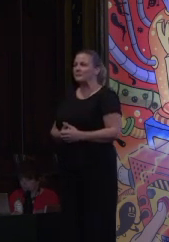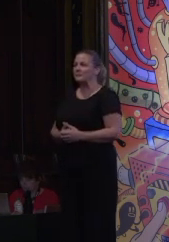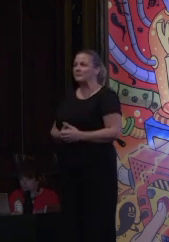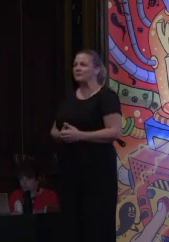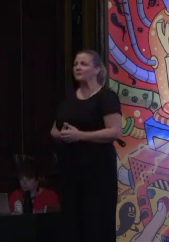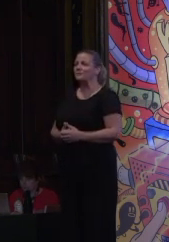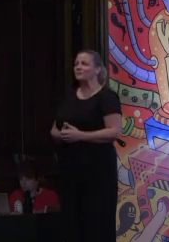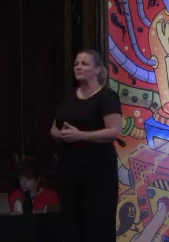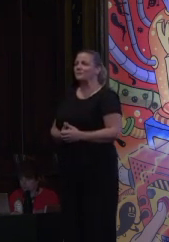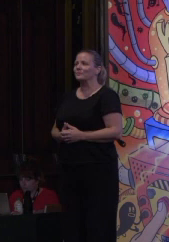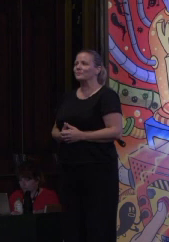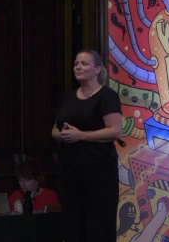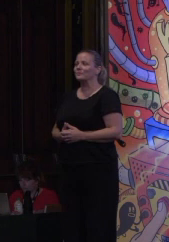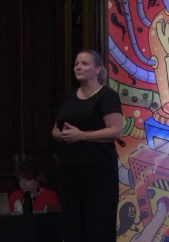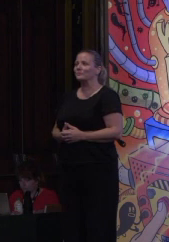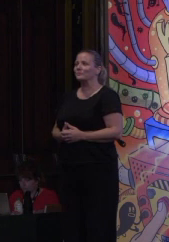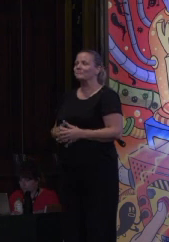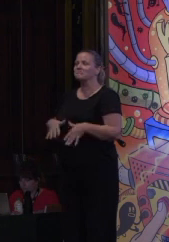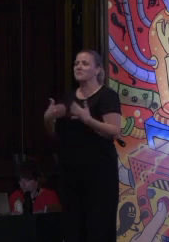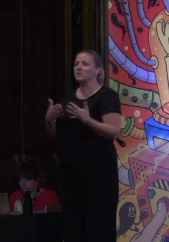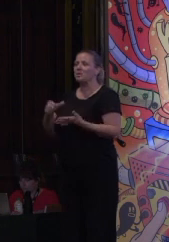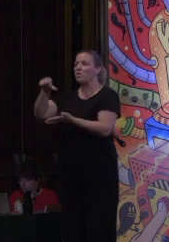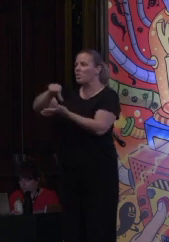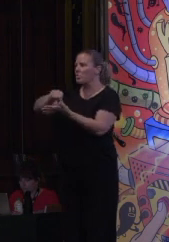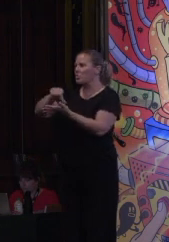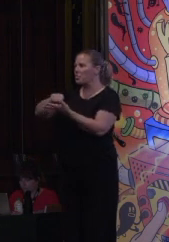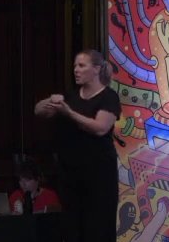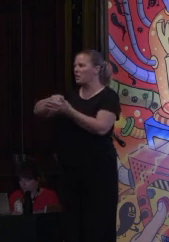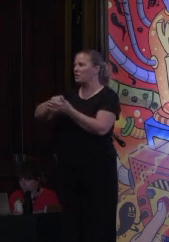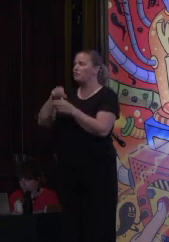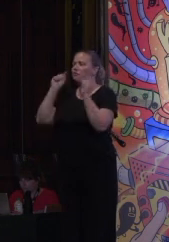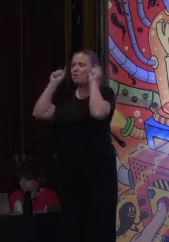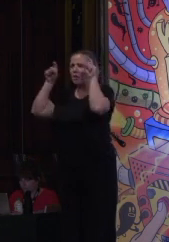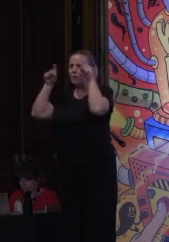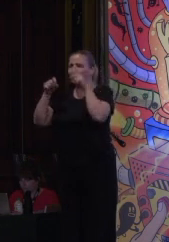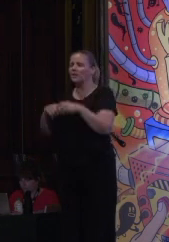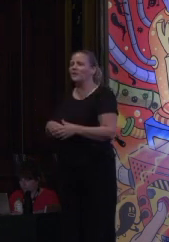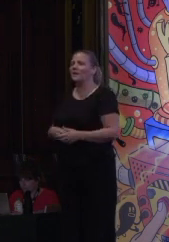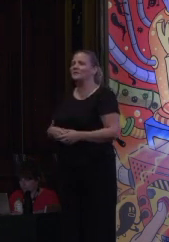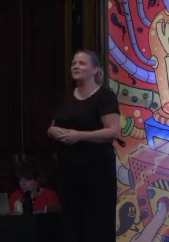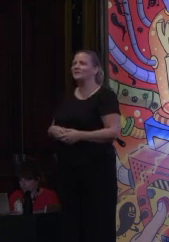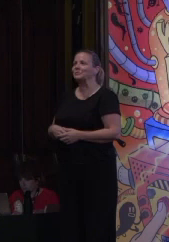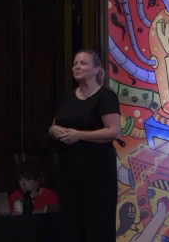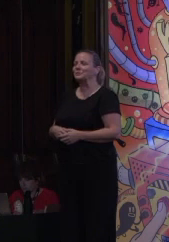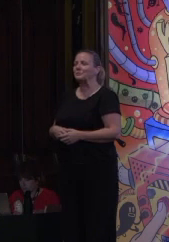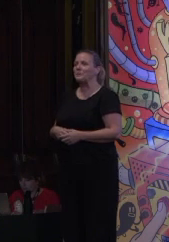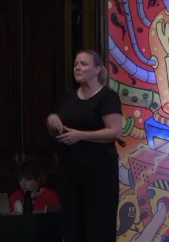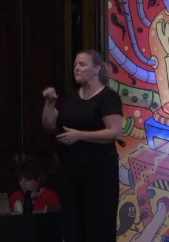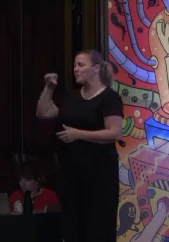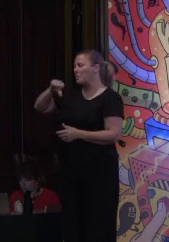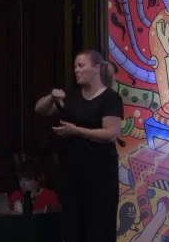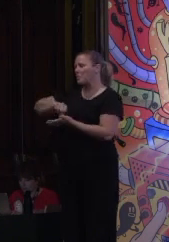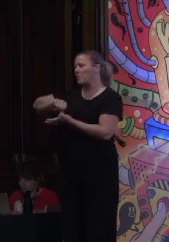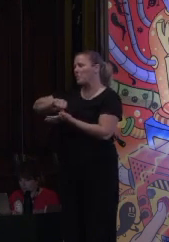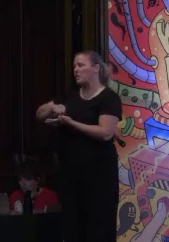que esté esto? Pues en todos los centros formativos, también en otro tipo de centros que veis aquí en pantalla, no me voy a enrollar ahora,